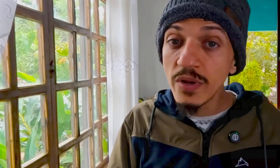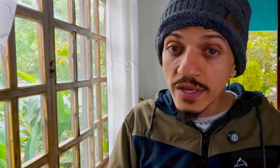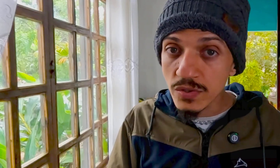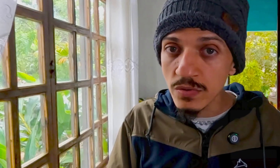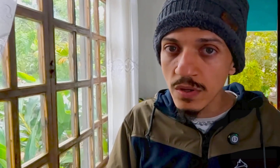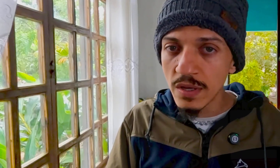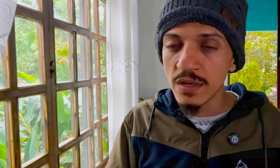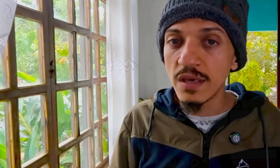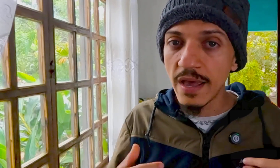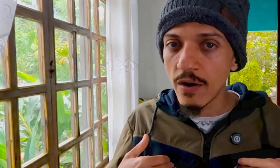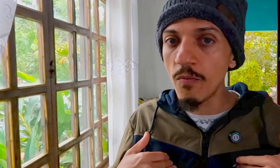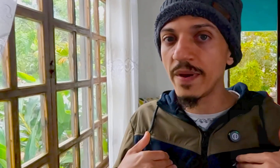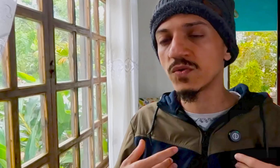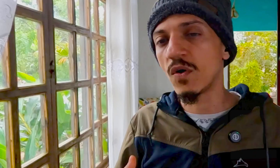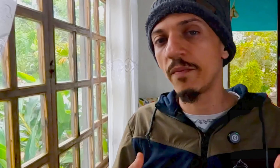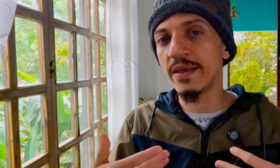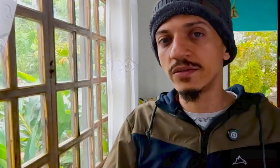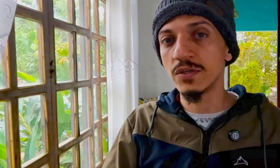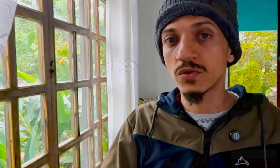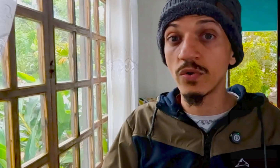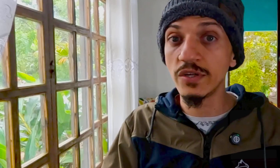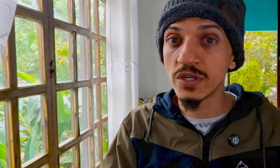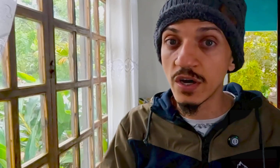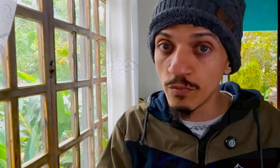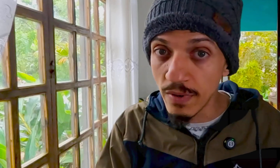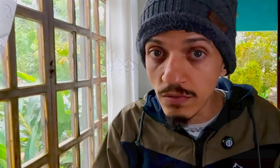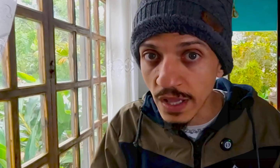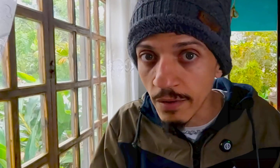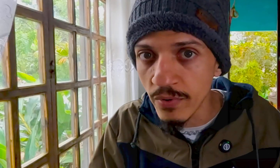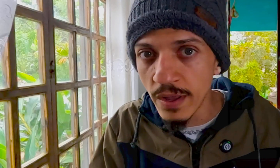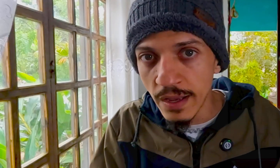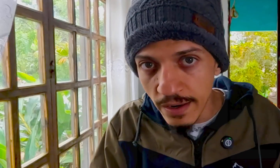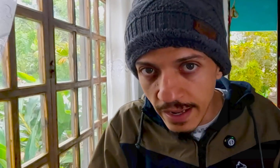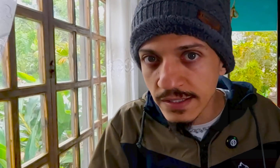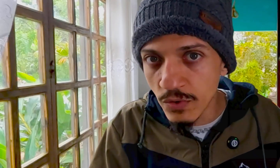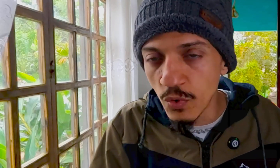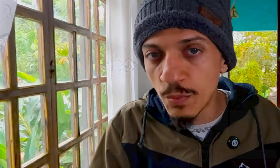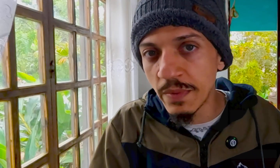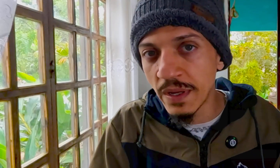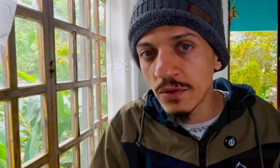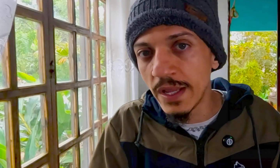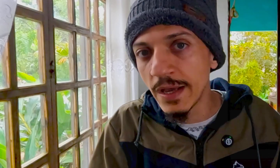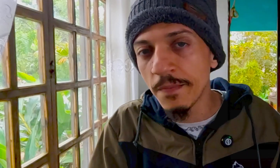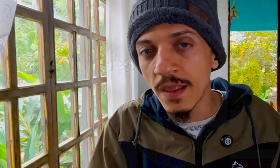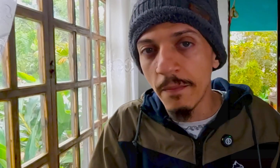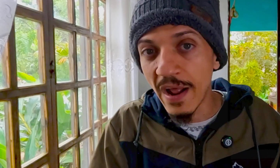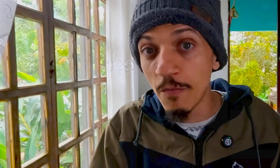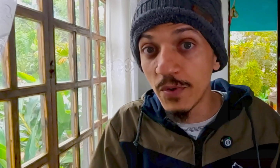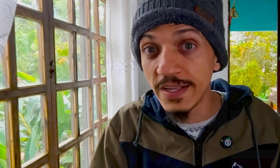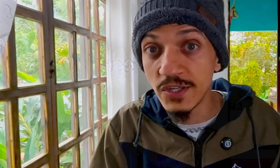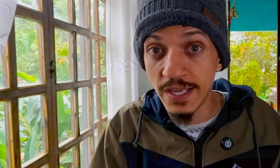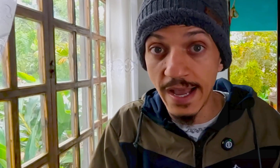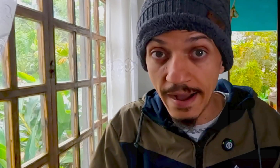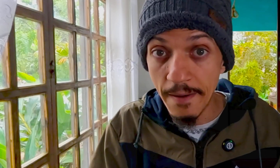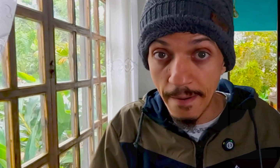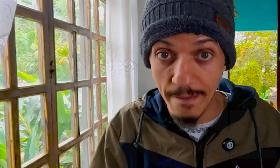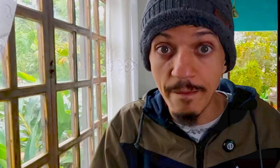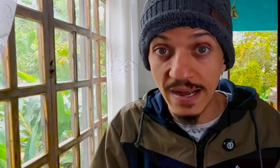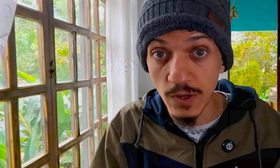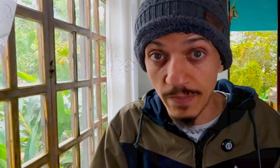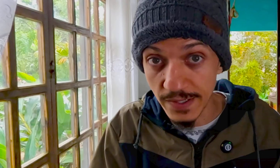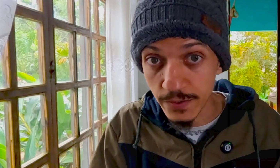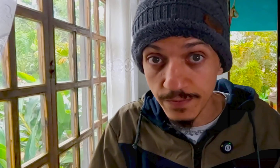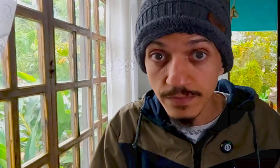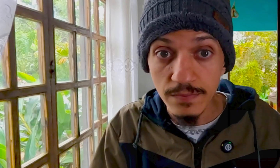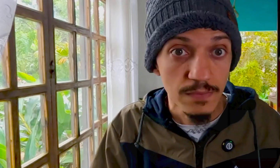E é por isso que eu, pessoalmente, estou dedicando o meu tempo nesse grupo de mentoria para eu poder te guiar